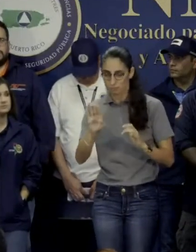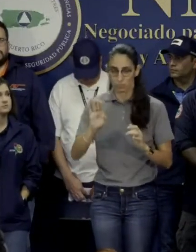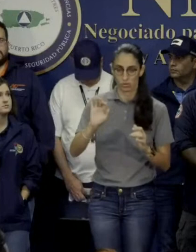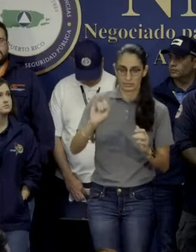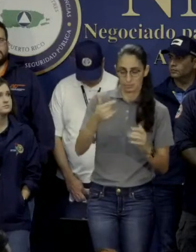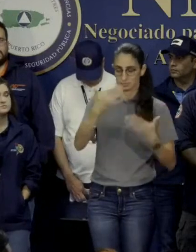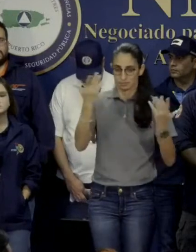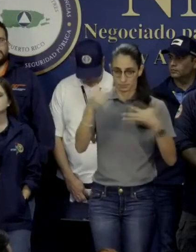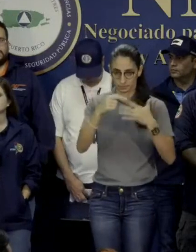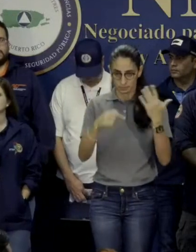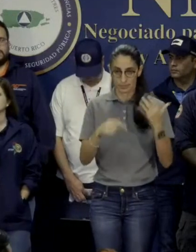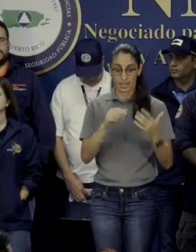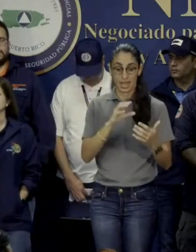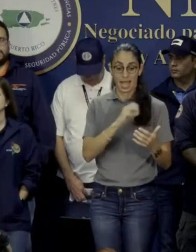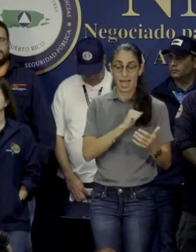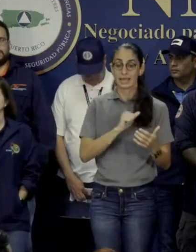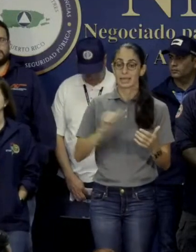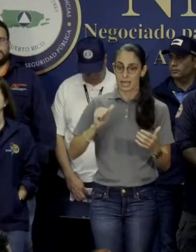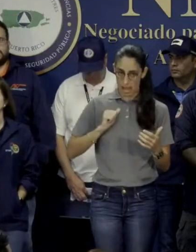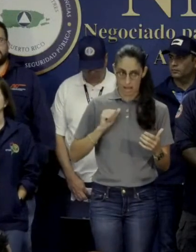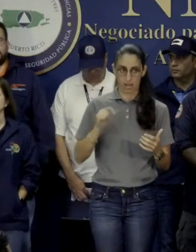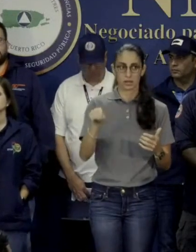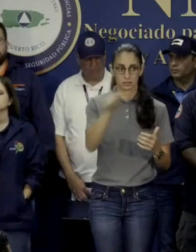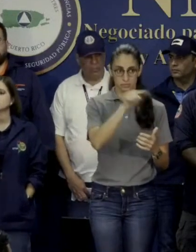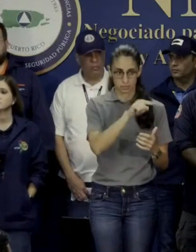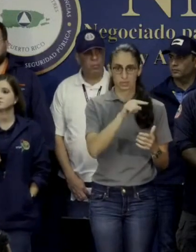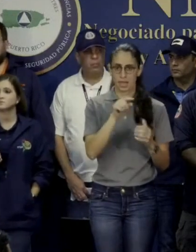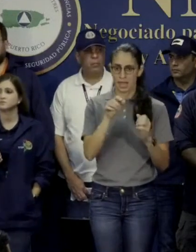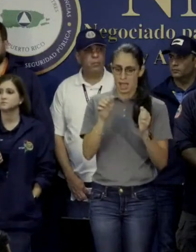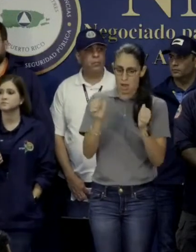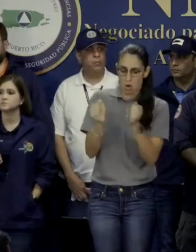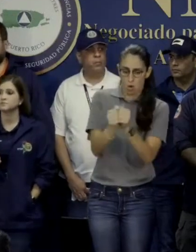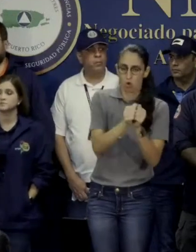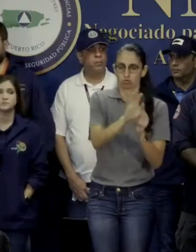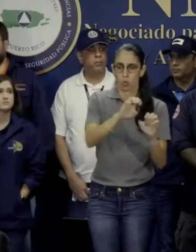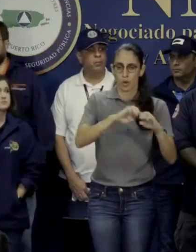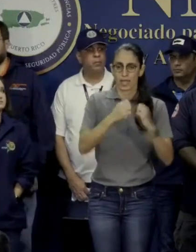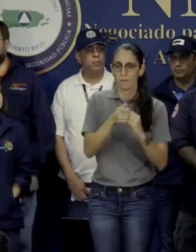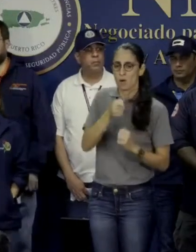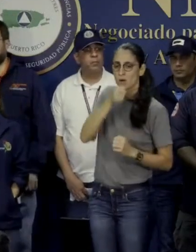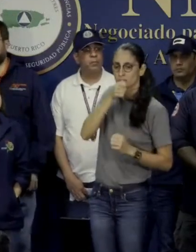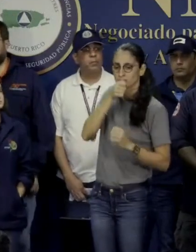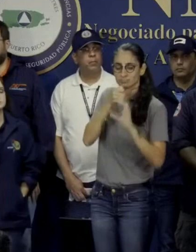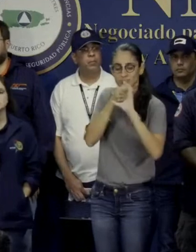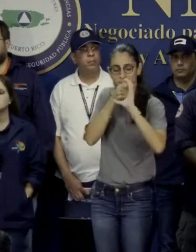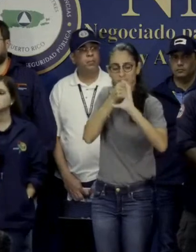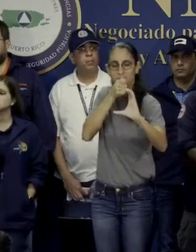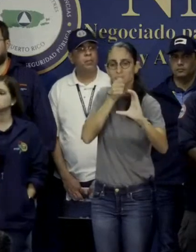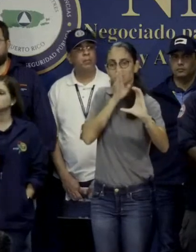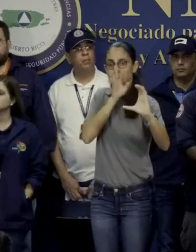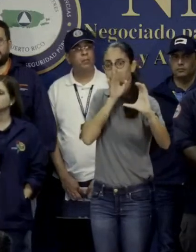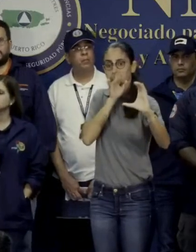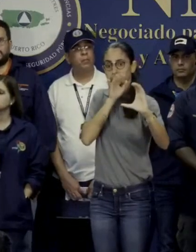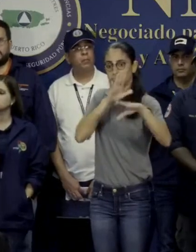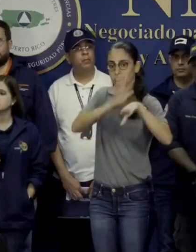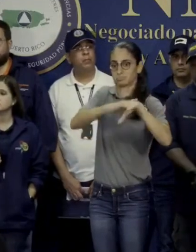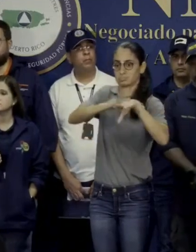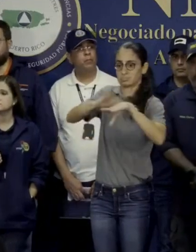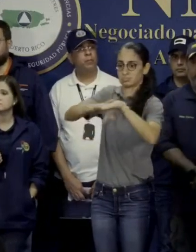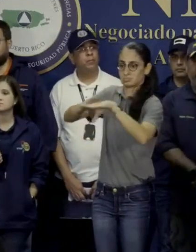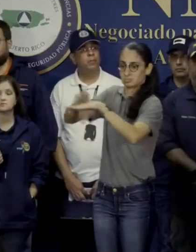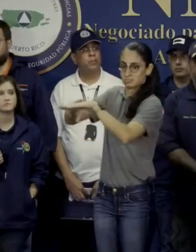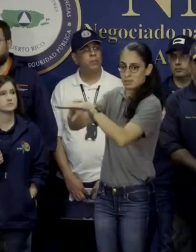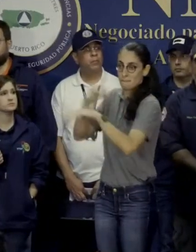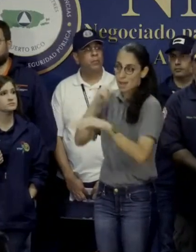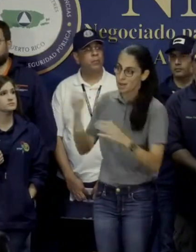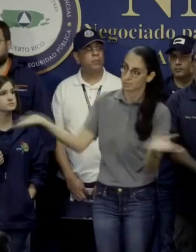De igual manera, los alcaldes y alcaldesas me constan que pasan con equipo, con altoparlantes, llamando a la población a